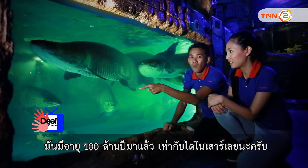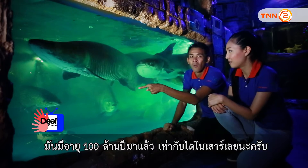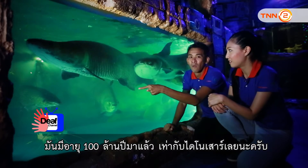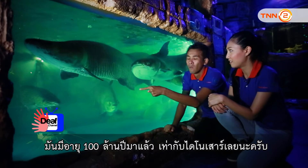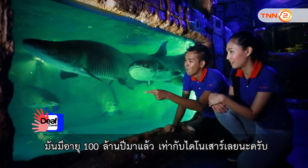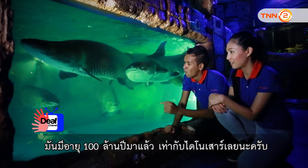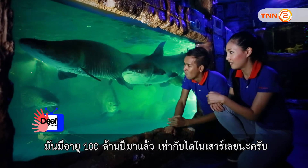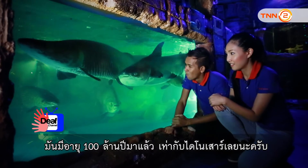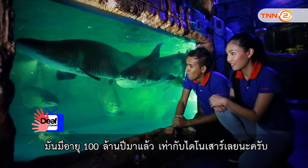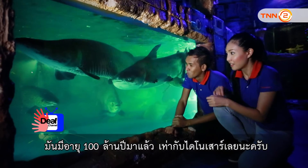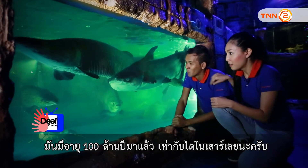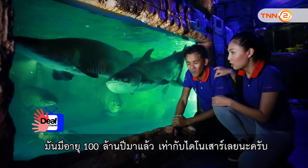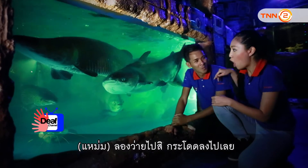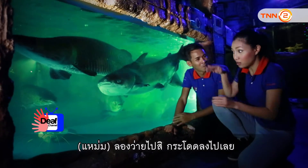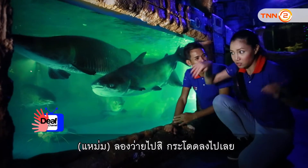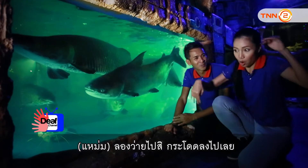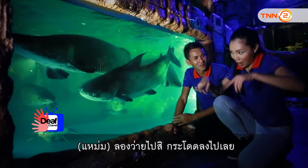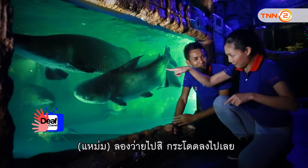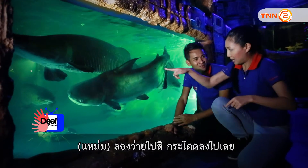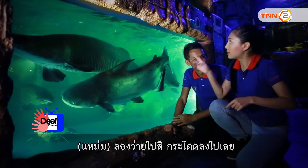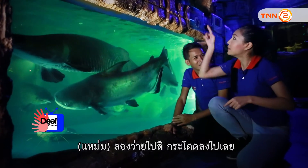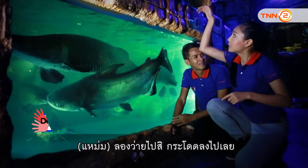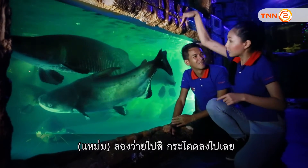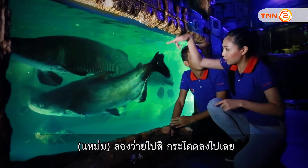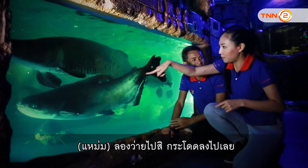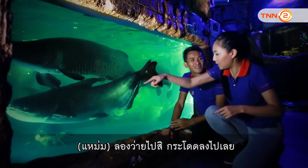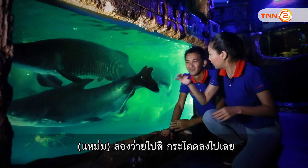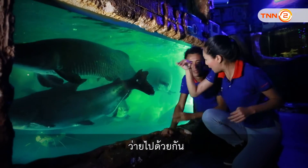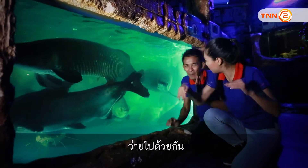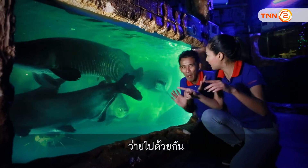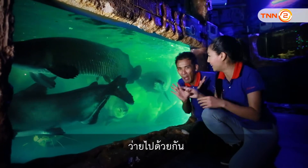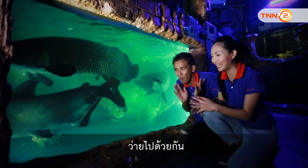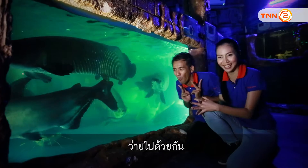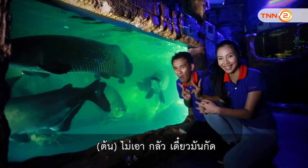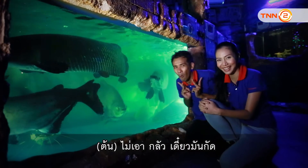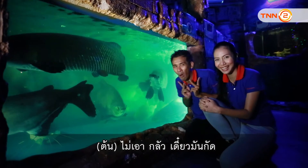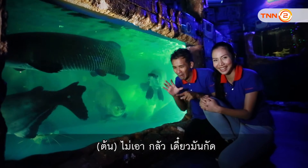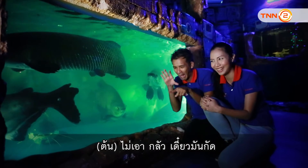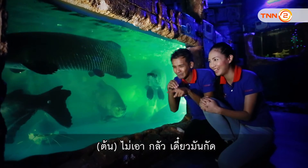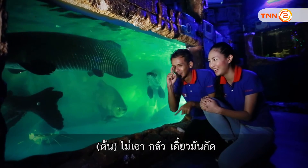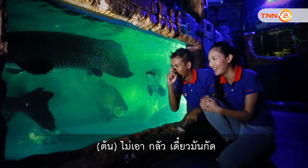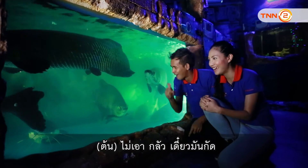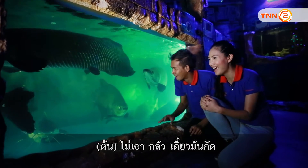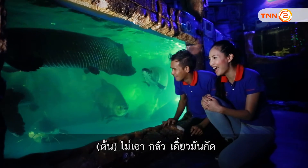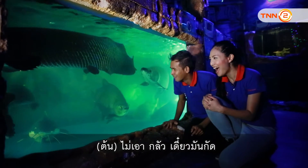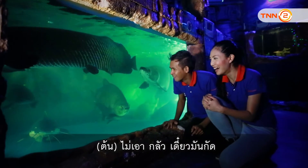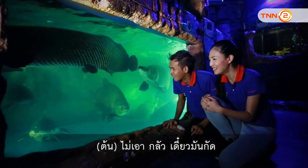นเสาร์เลยนะครับ ลองว่ายไปดิกระโดดไปเลยว่ายไปด้วยกัน ไม่เอากลัวเดี๋ยวมันกัด